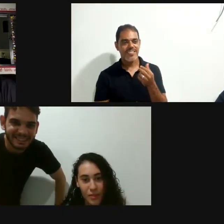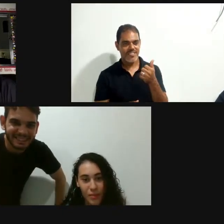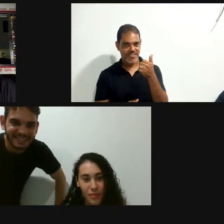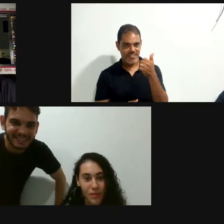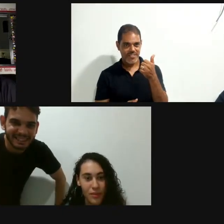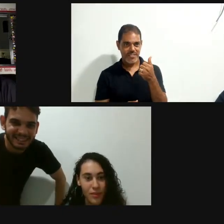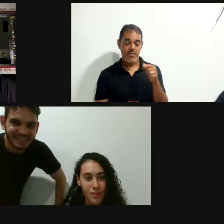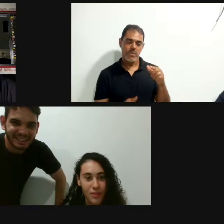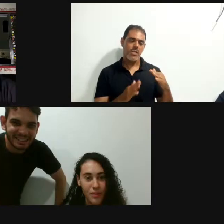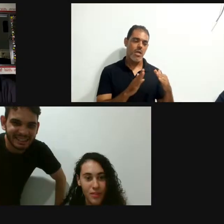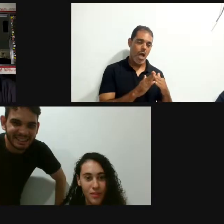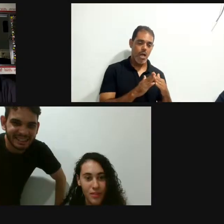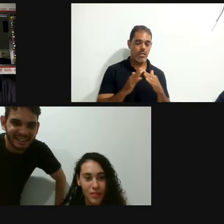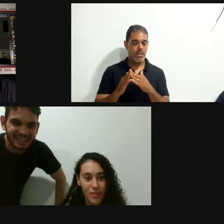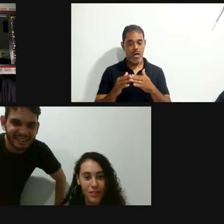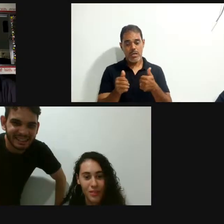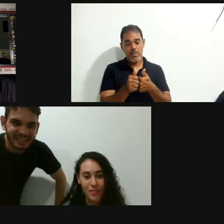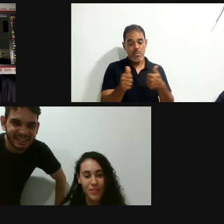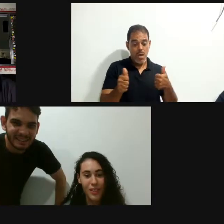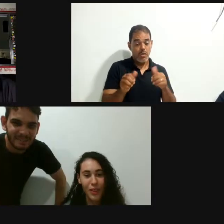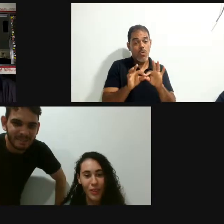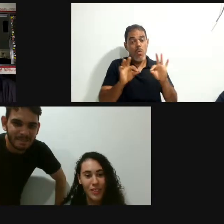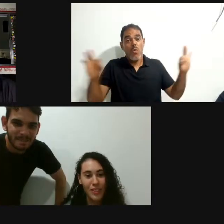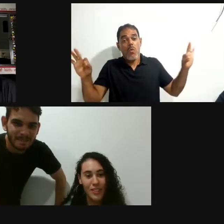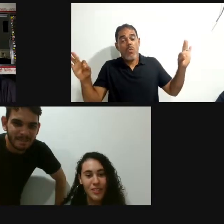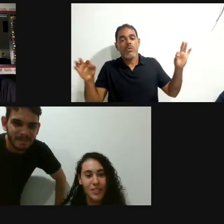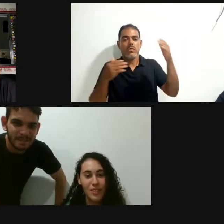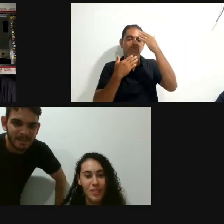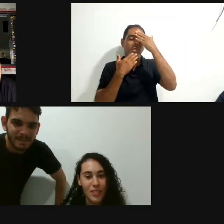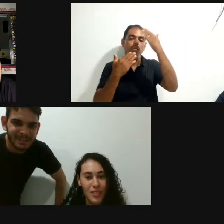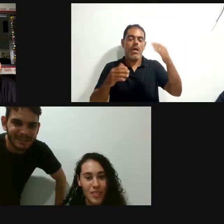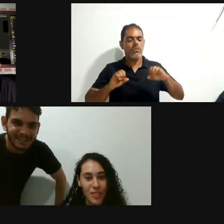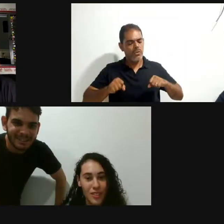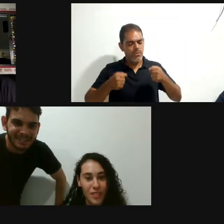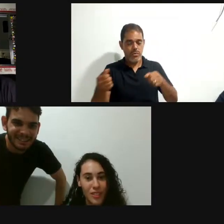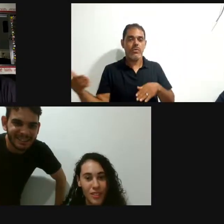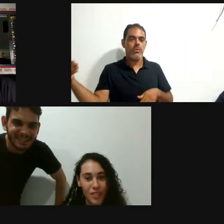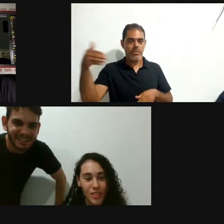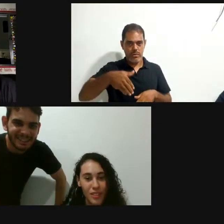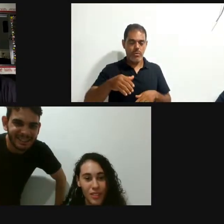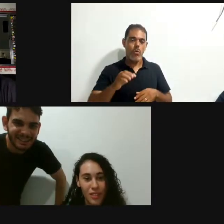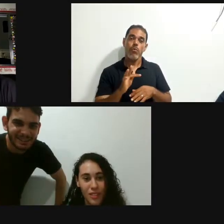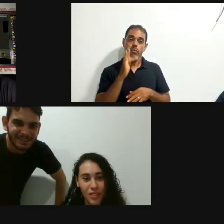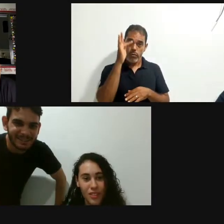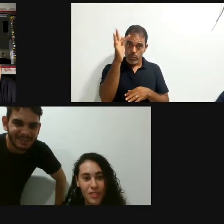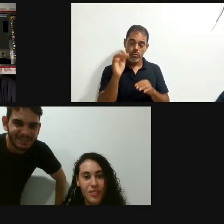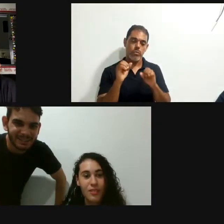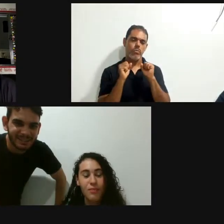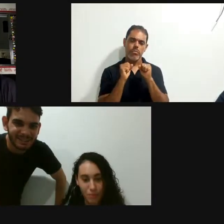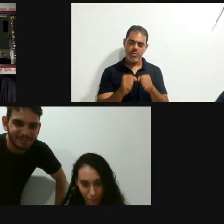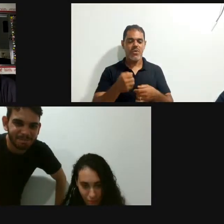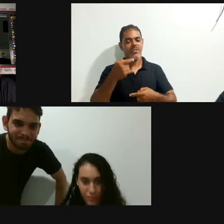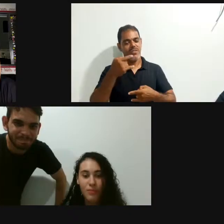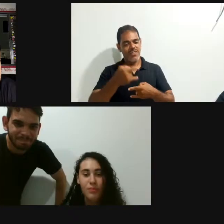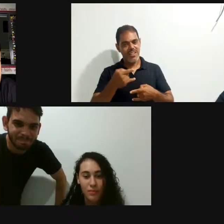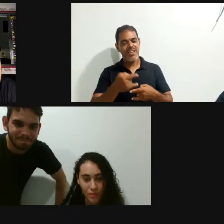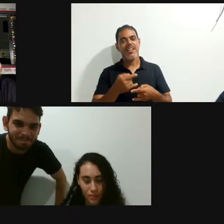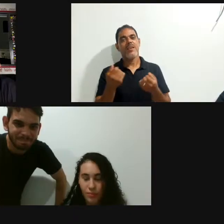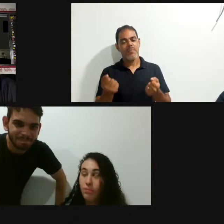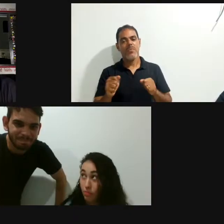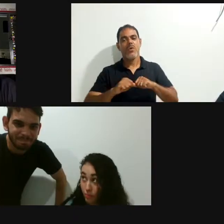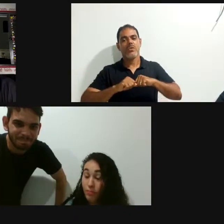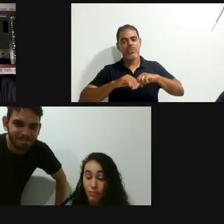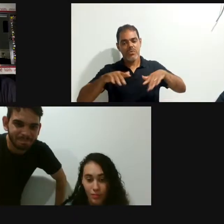perto, moram longe, por ter dedicado a energia de vocês. Quiser trocar ideia comigo, a Bia tem meu telefone. Quiser divulgar o trabalho de